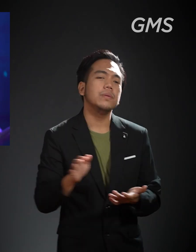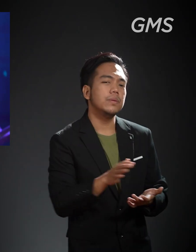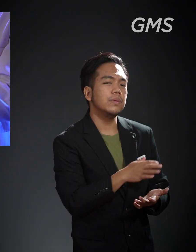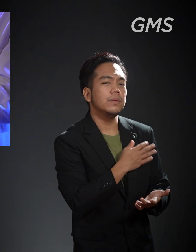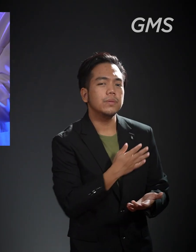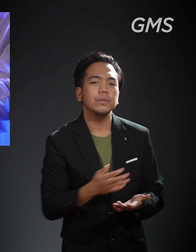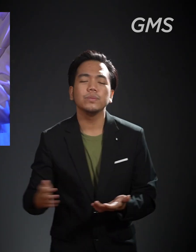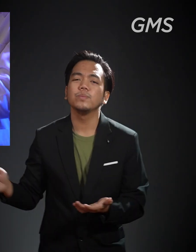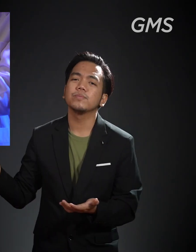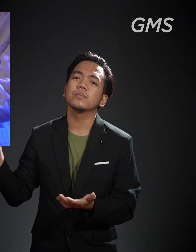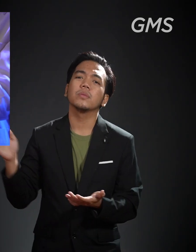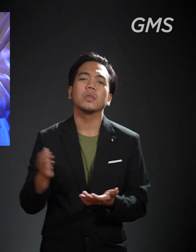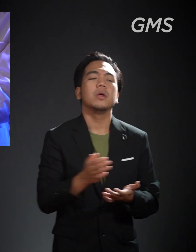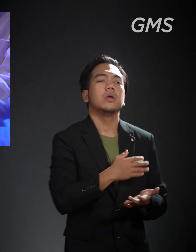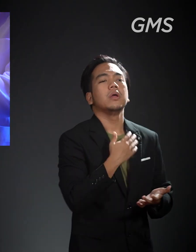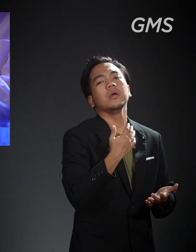Mulut kami